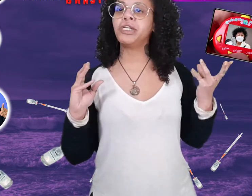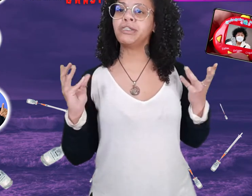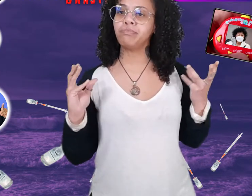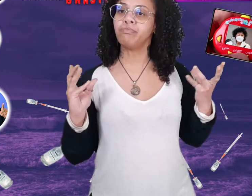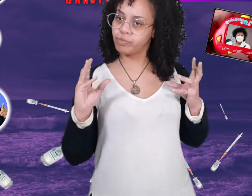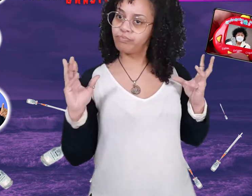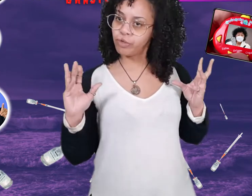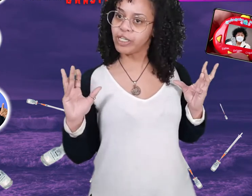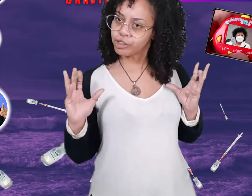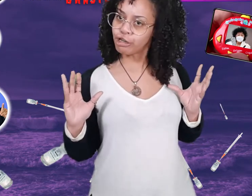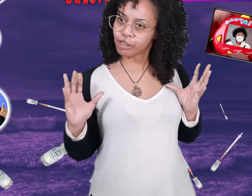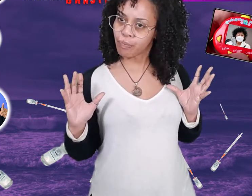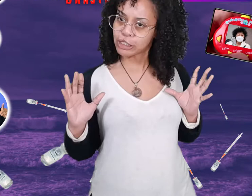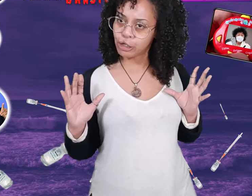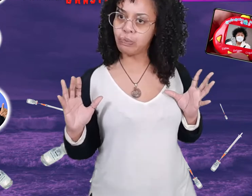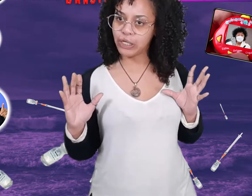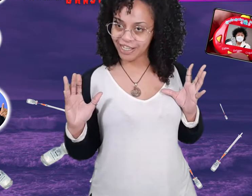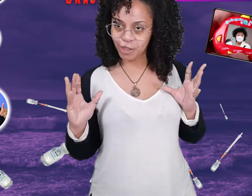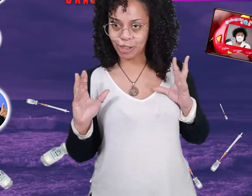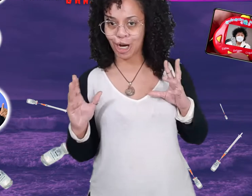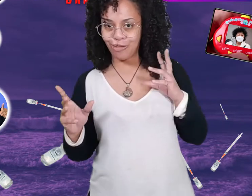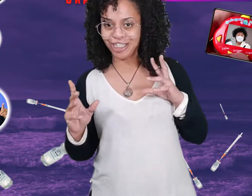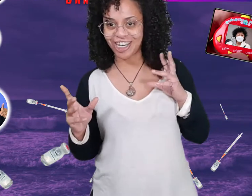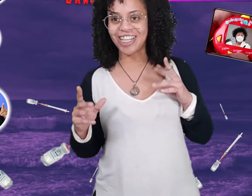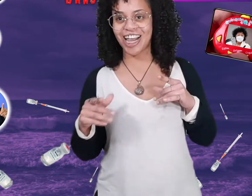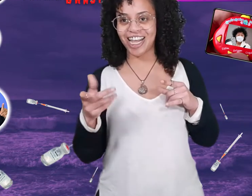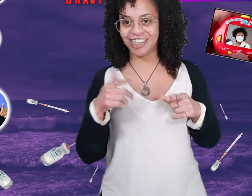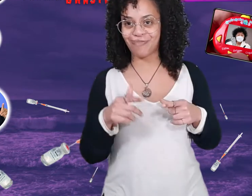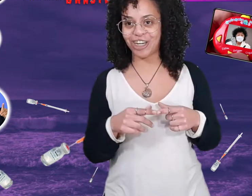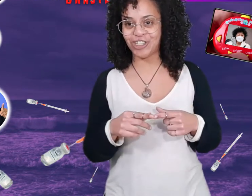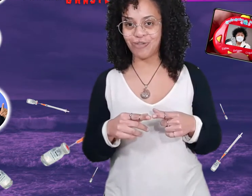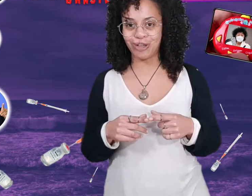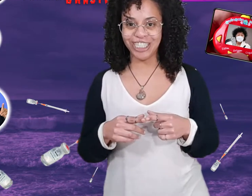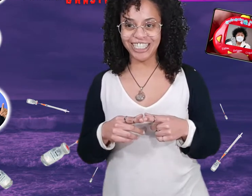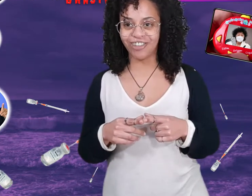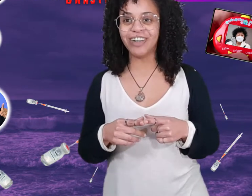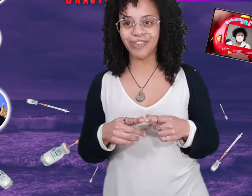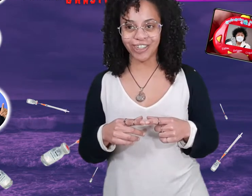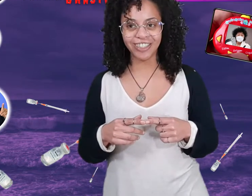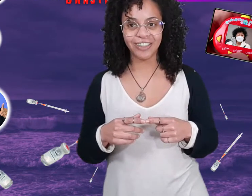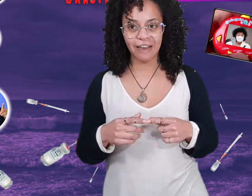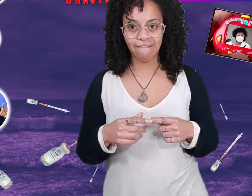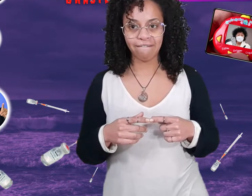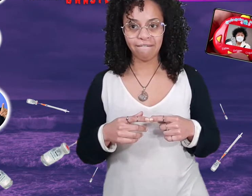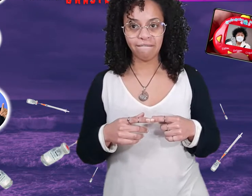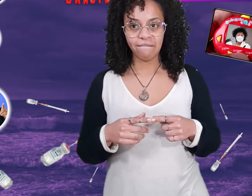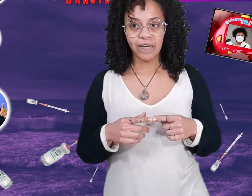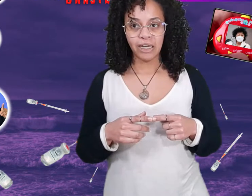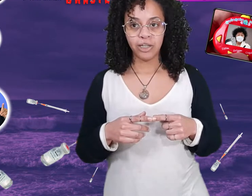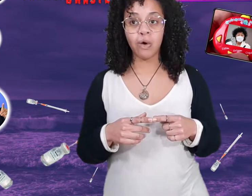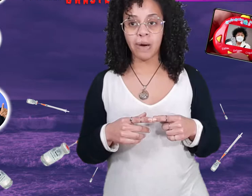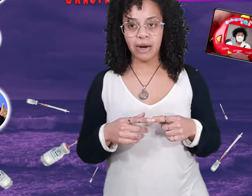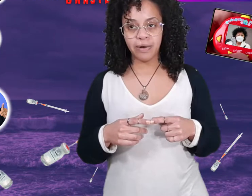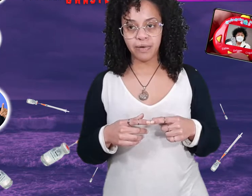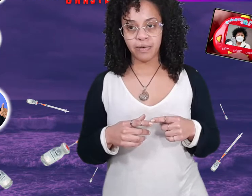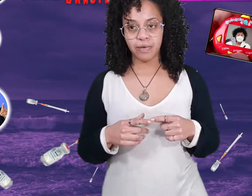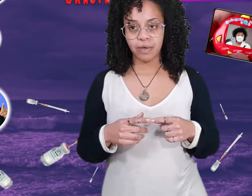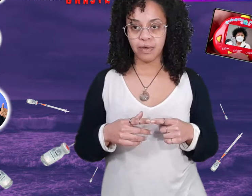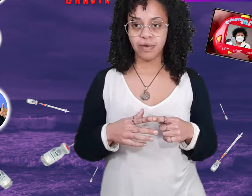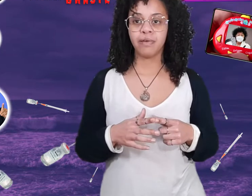Muitas, muita gente tá passando por isso, geralmente quem tá nessa parte da oposição, né, amor? É verdade, sim. E o Omar? O Omar, ele